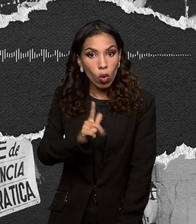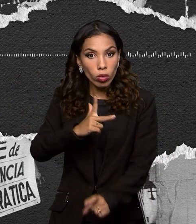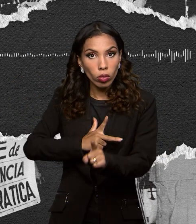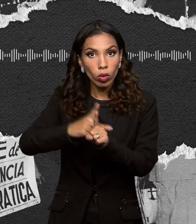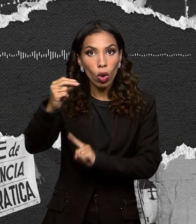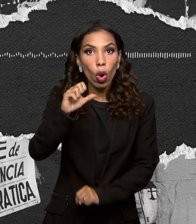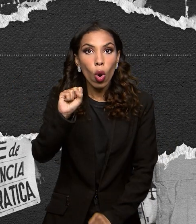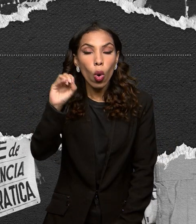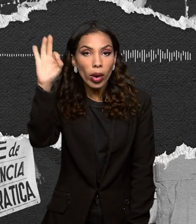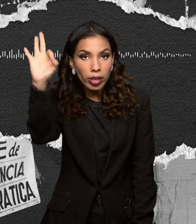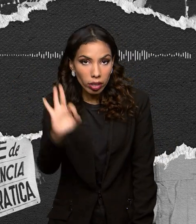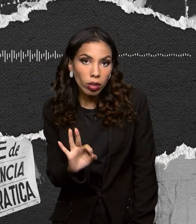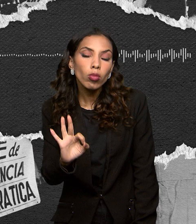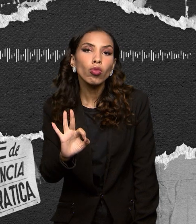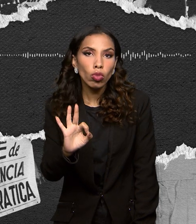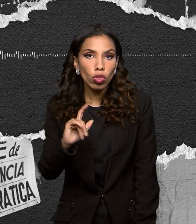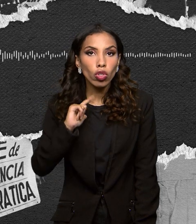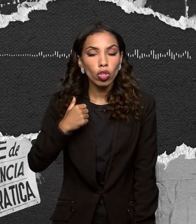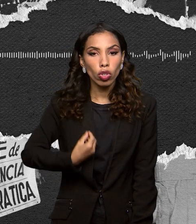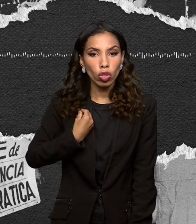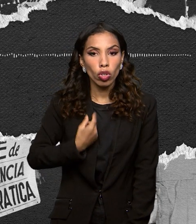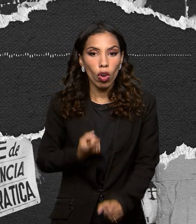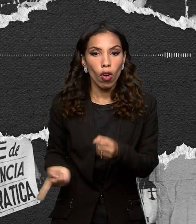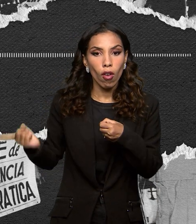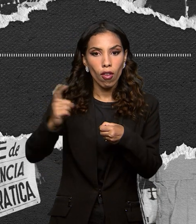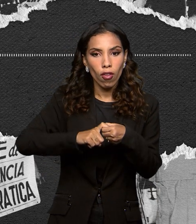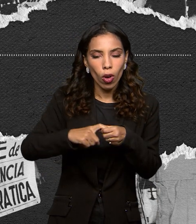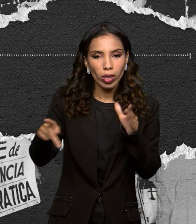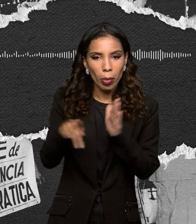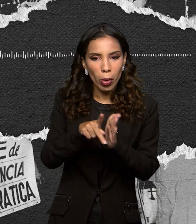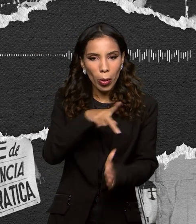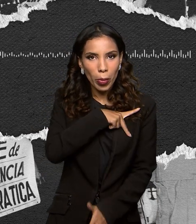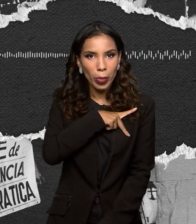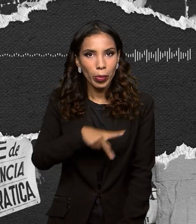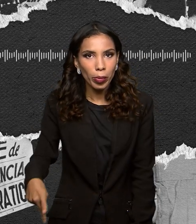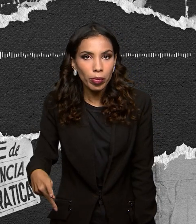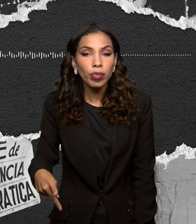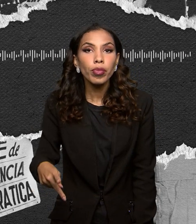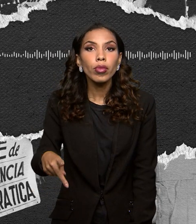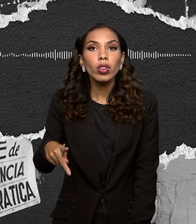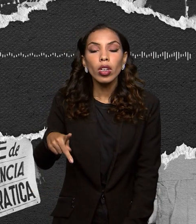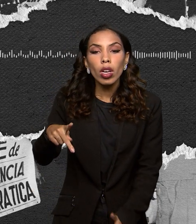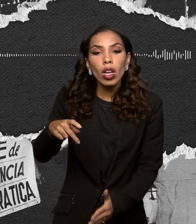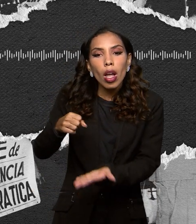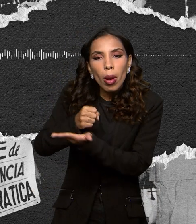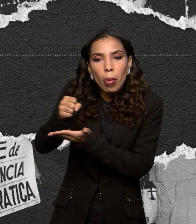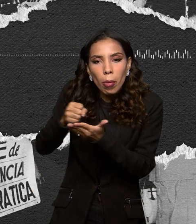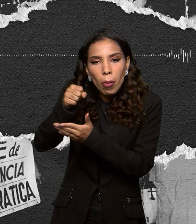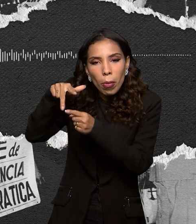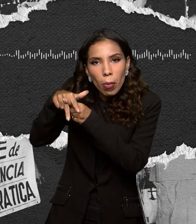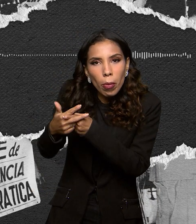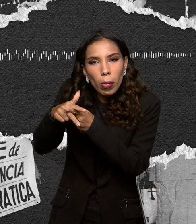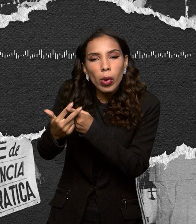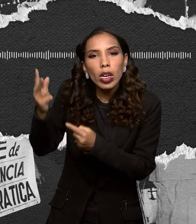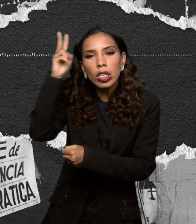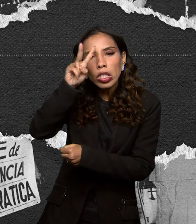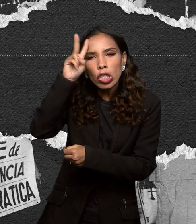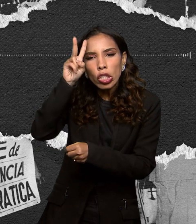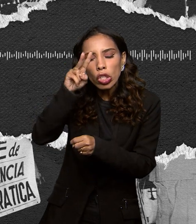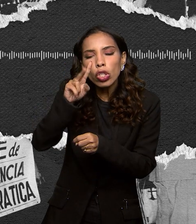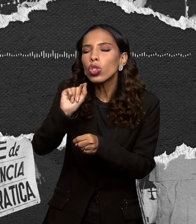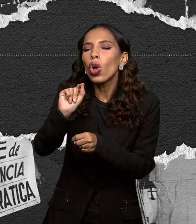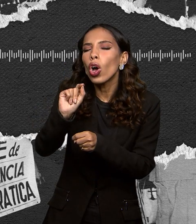80% dos votos válidos foram para a volta do presidencialismo. As reformas de base aparecem na história um pouco antes